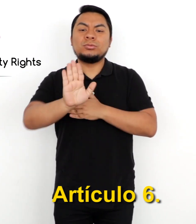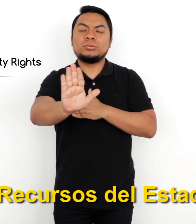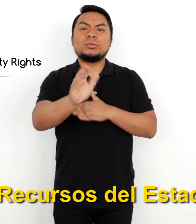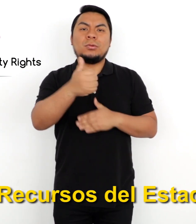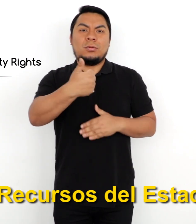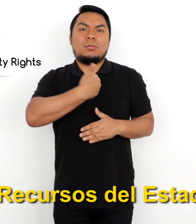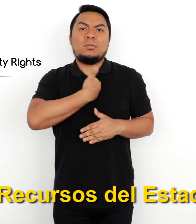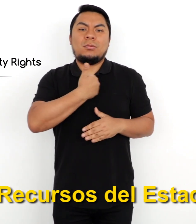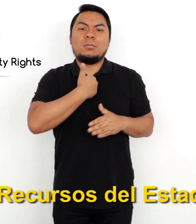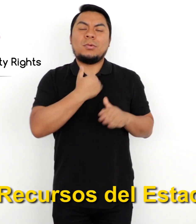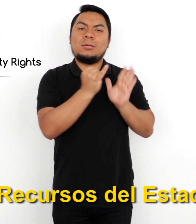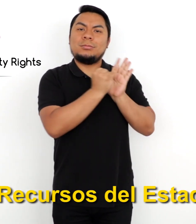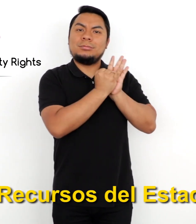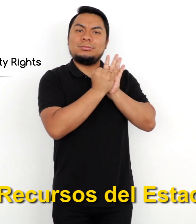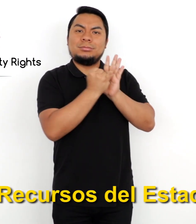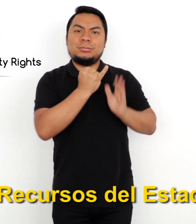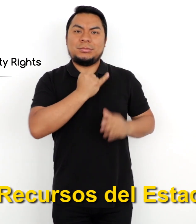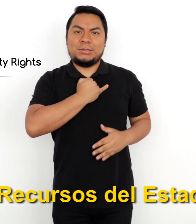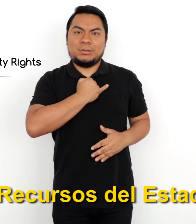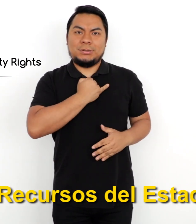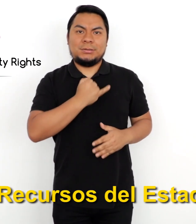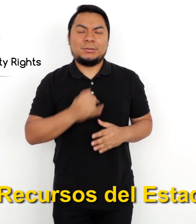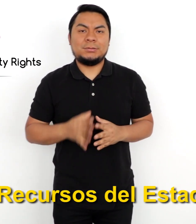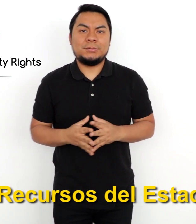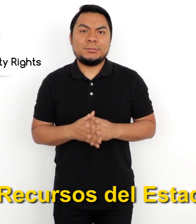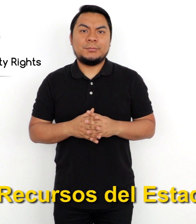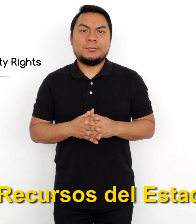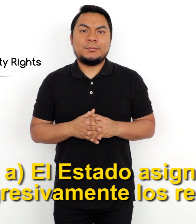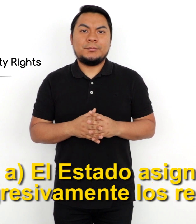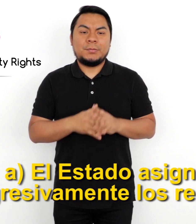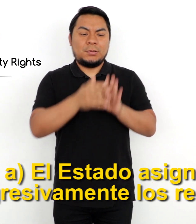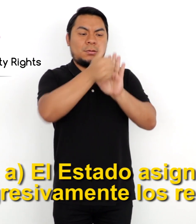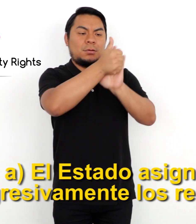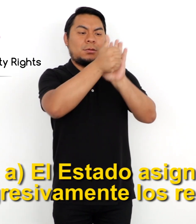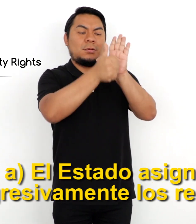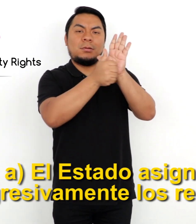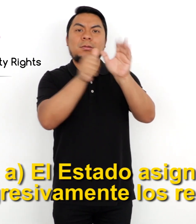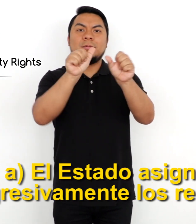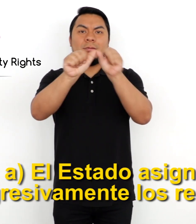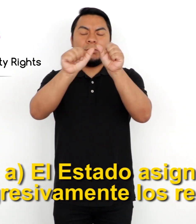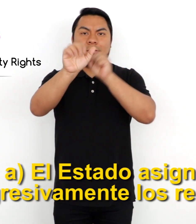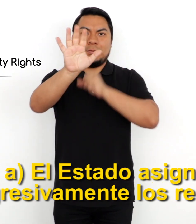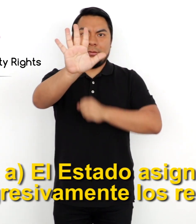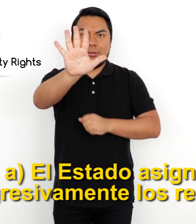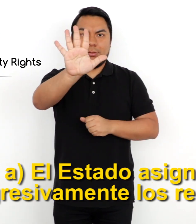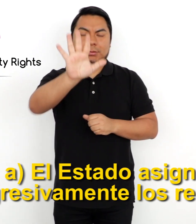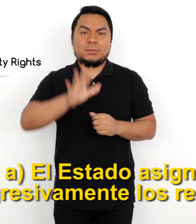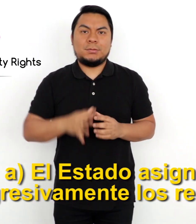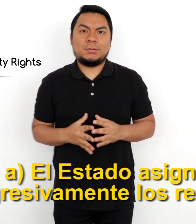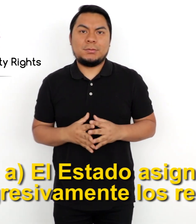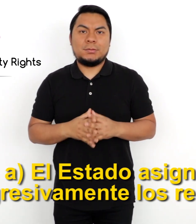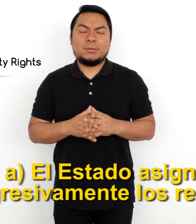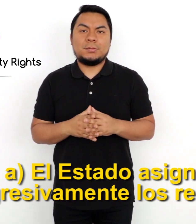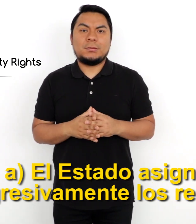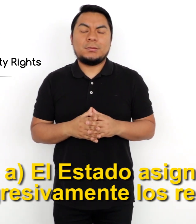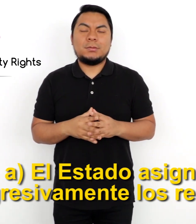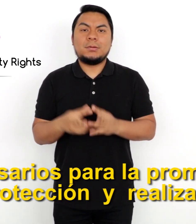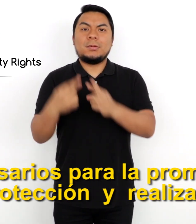RECURSOS DEL ESTADO A. EL ESTADO ASIGNA PROGRESIVAMENTE LOS RECURSOS